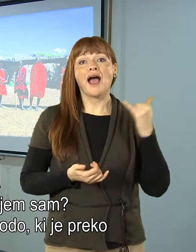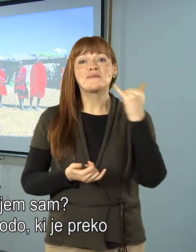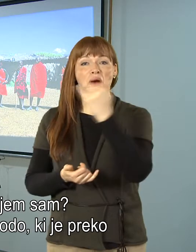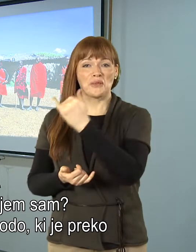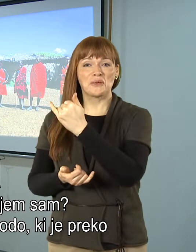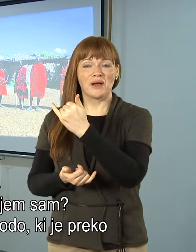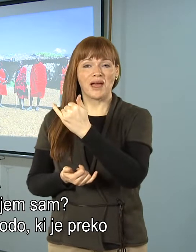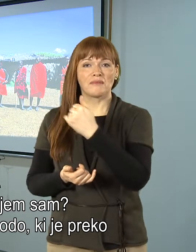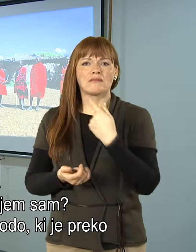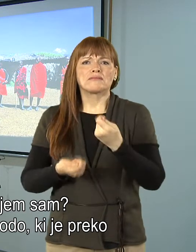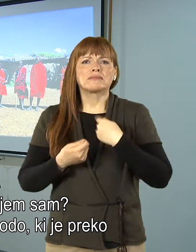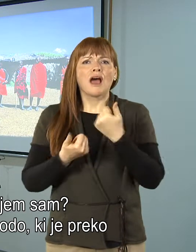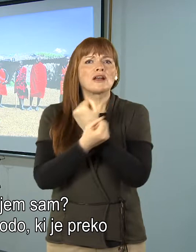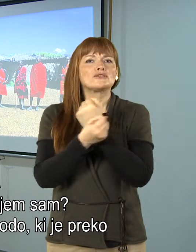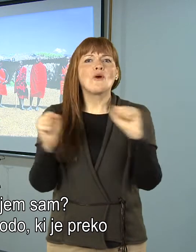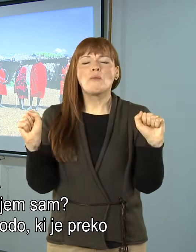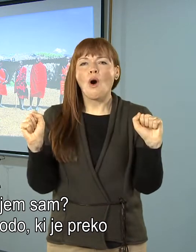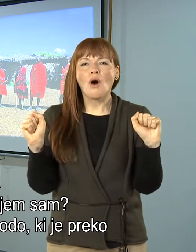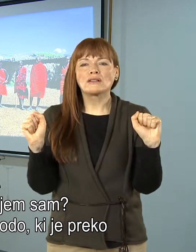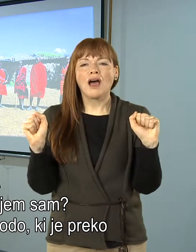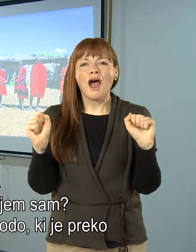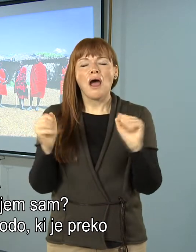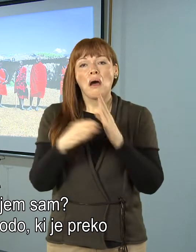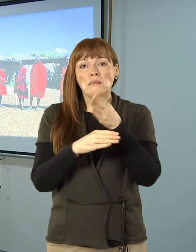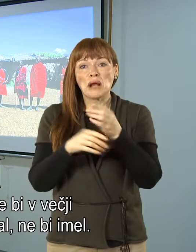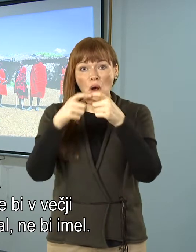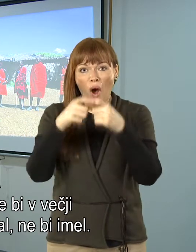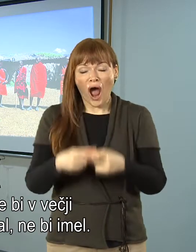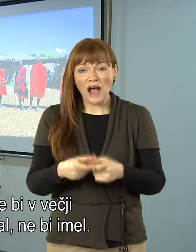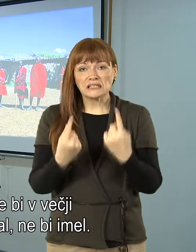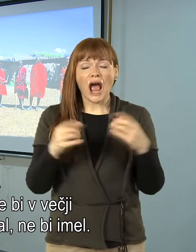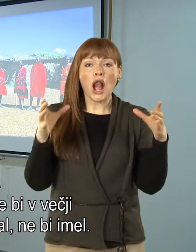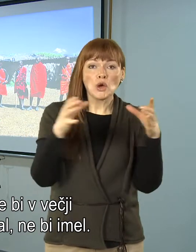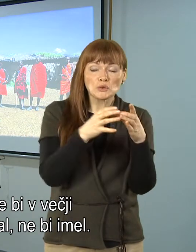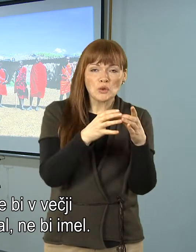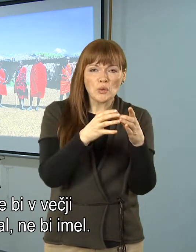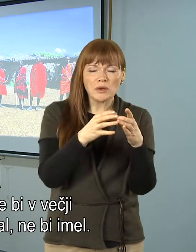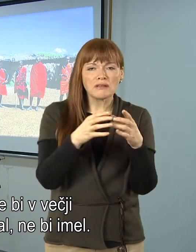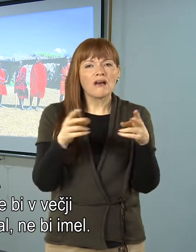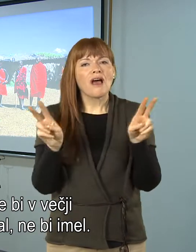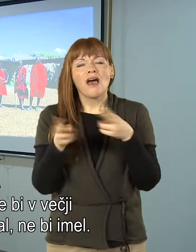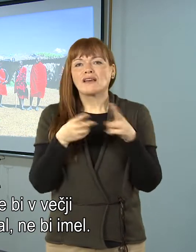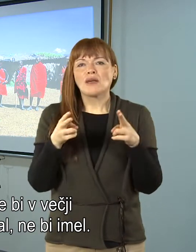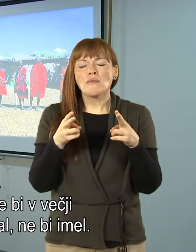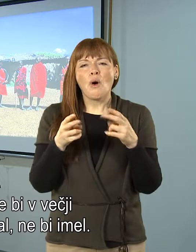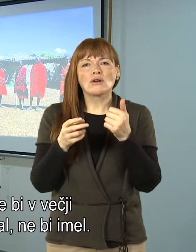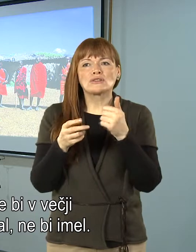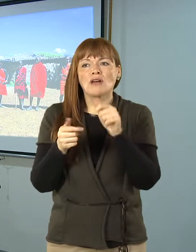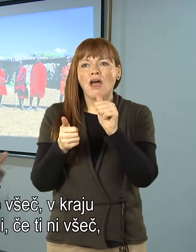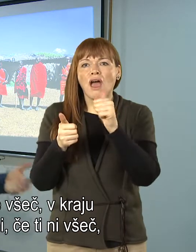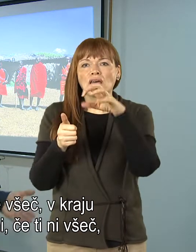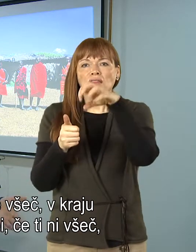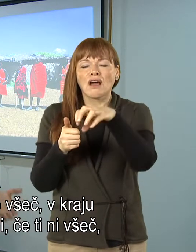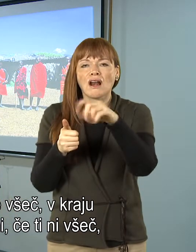Zakaj potujem sam? To mi daje neko svobodo, ki je mogoče drugače preko agencije ali pa nekaj skupine potoval, ne moreš, če mi nekje